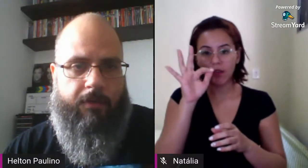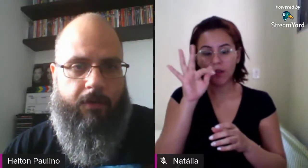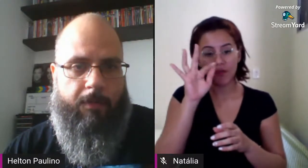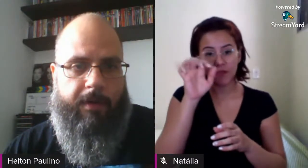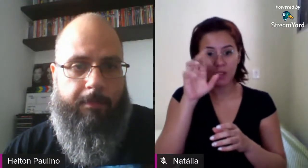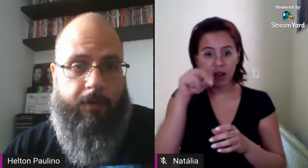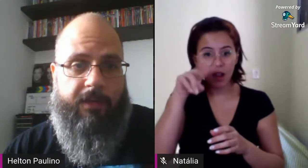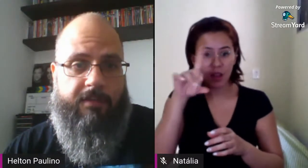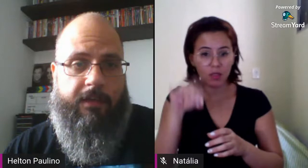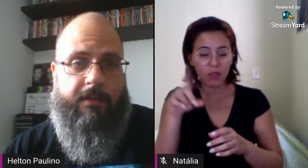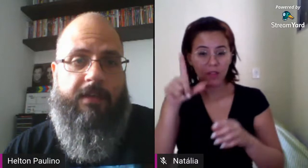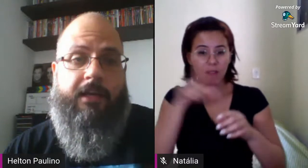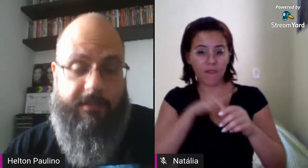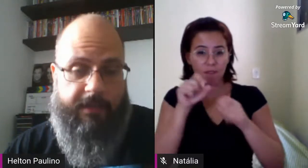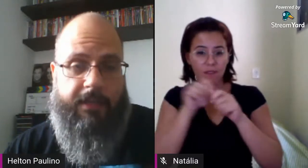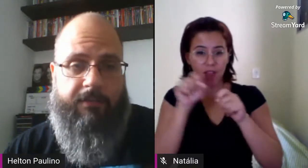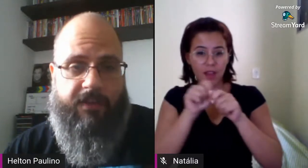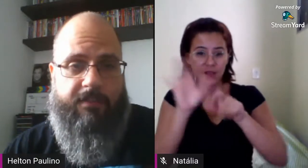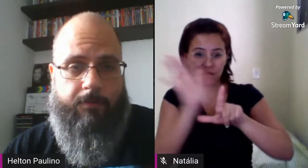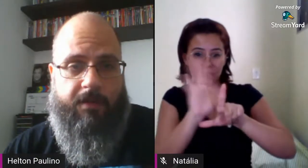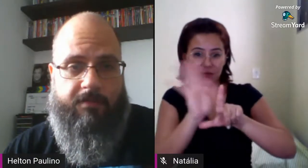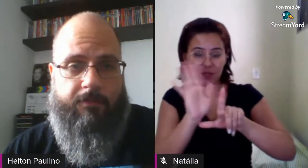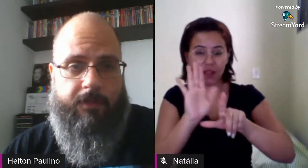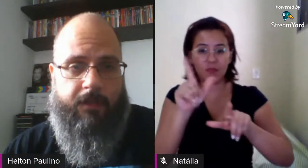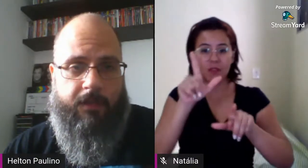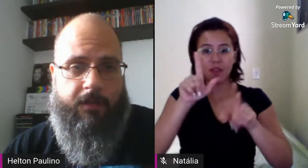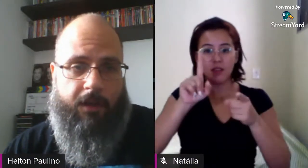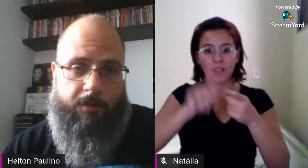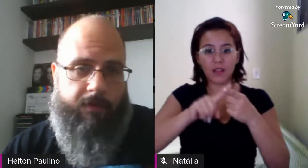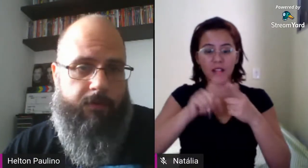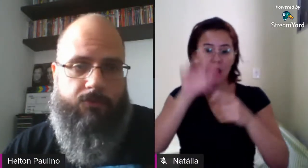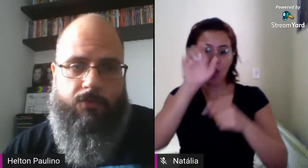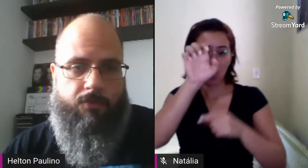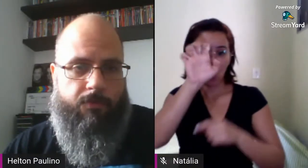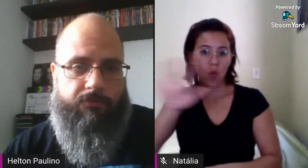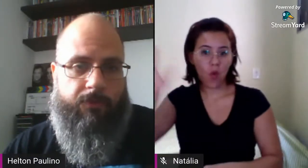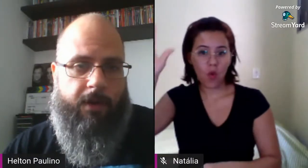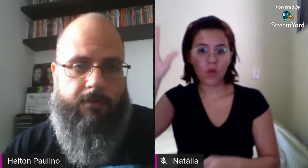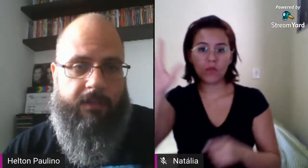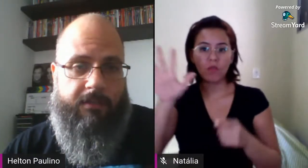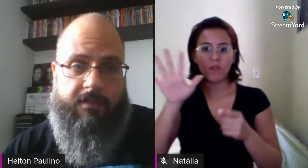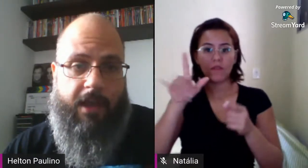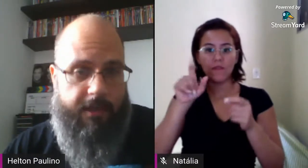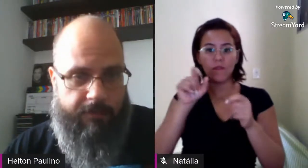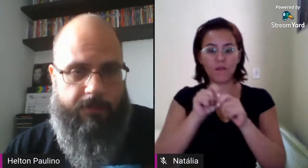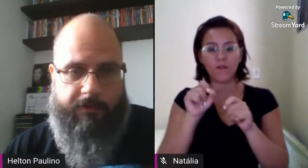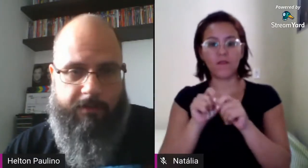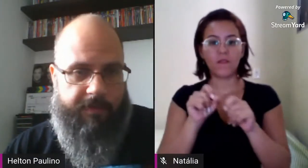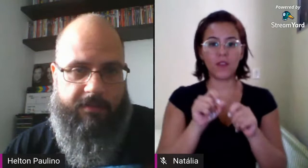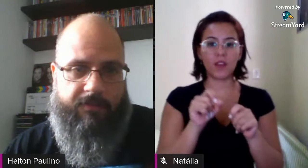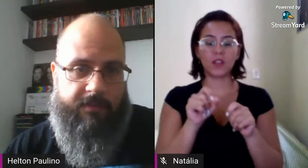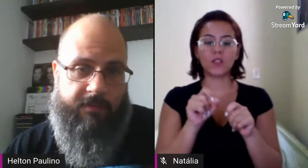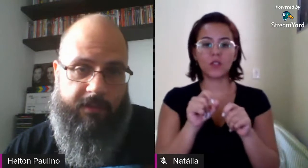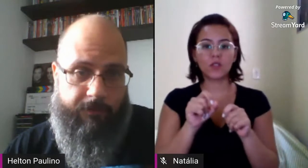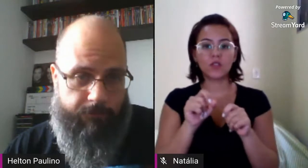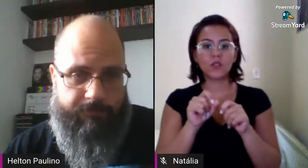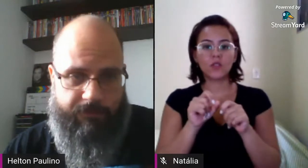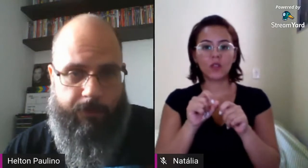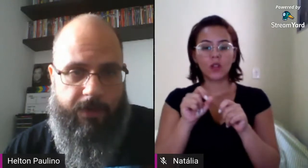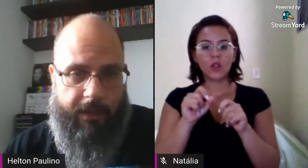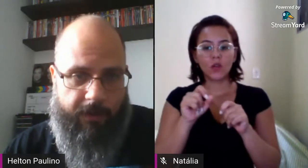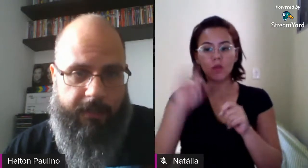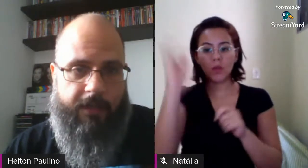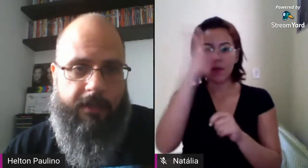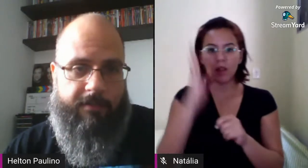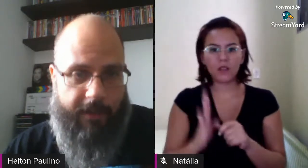que vinha da Europa para o que se queria fazer no Brasil. Glauber, quando viu o Aruanda, disse: é isso que a gente precisa fazer. Isso